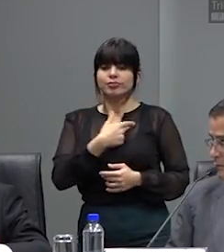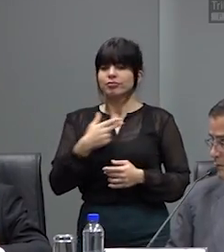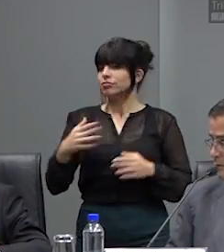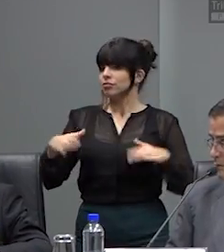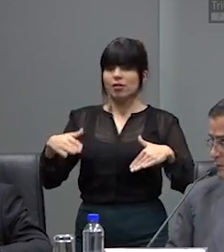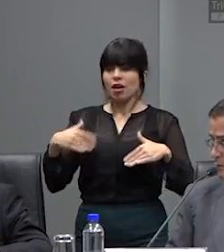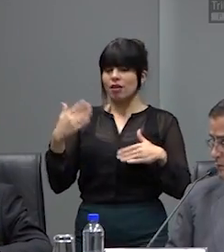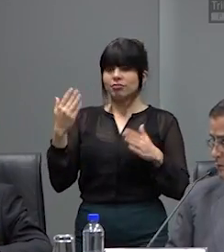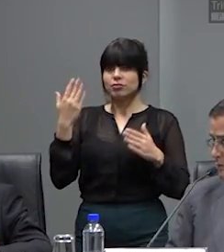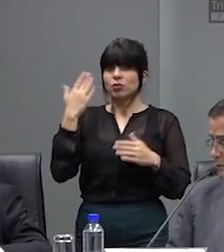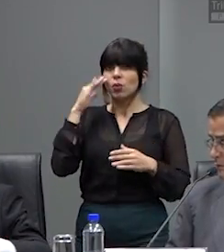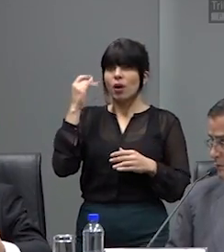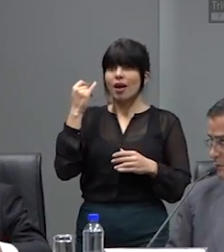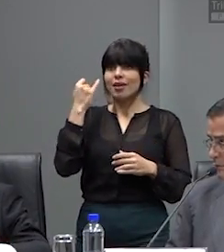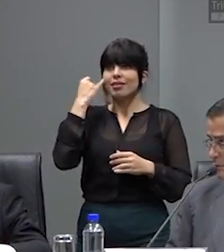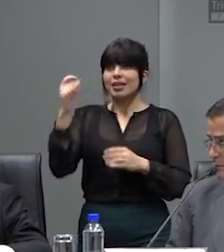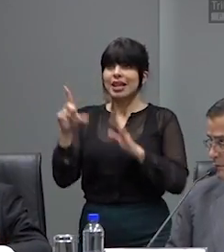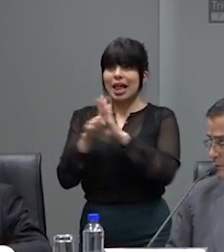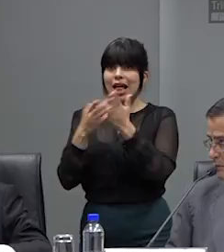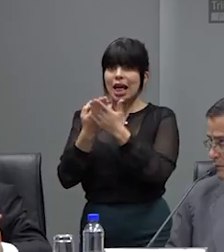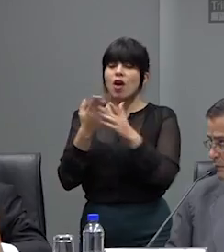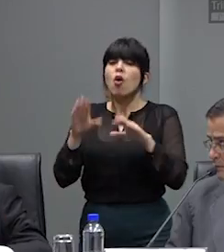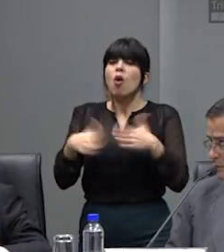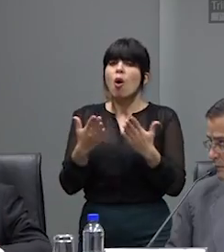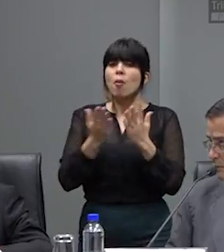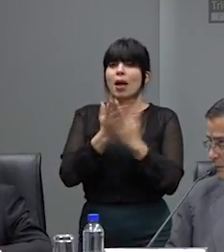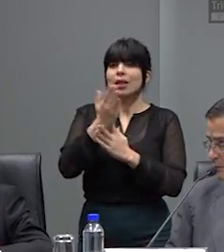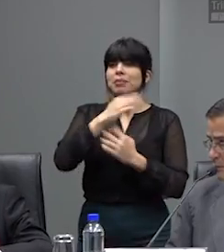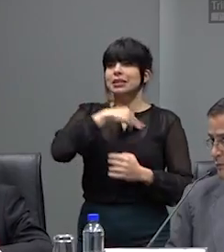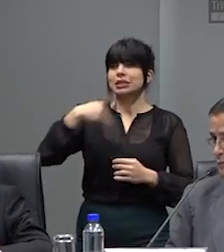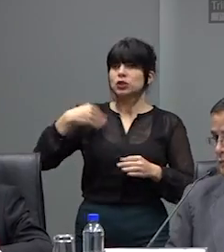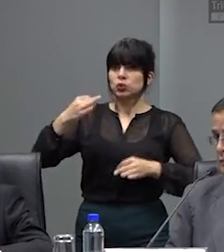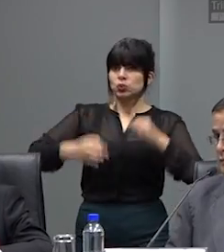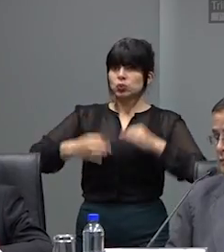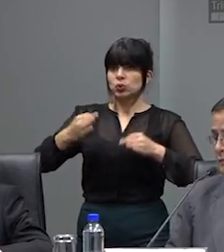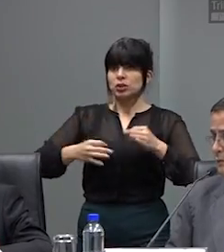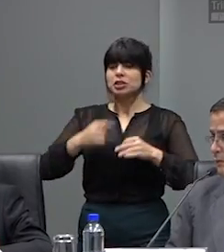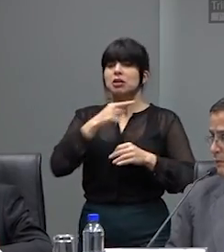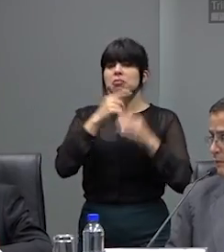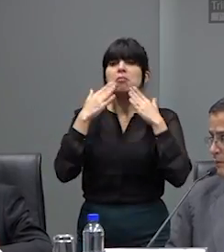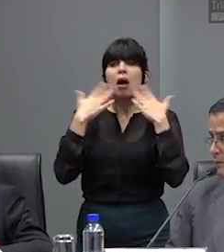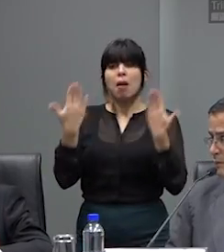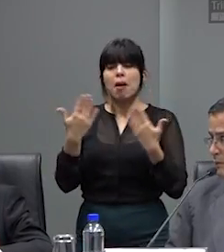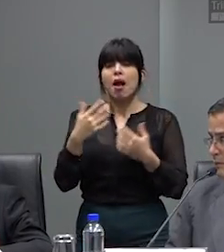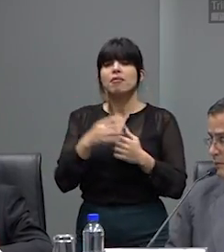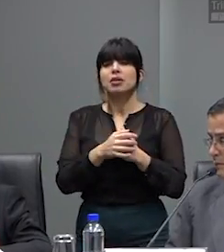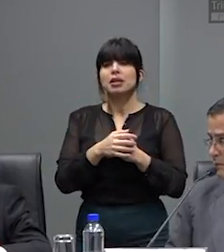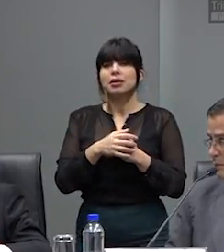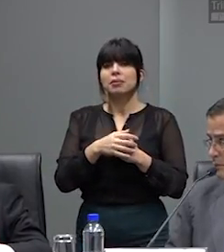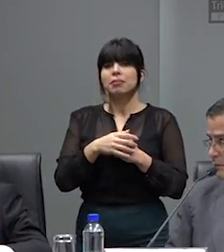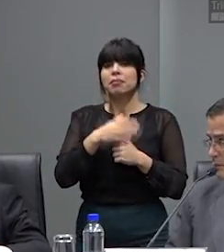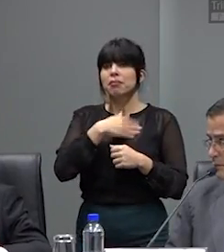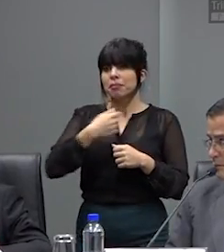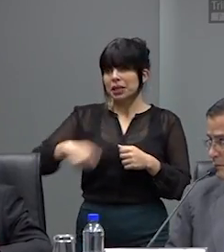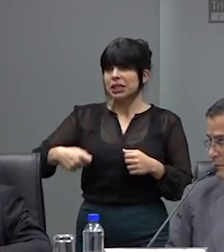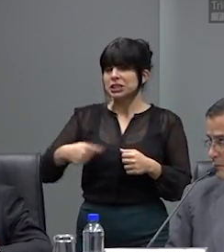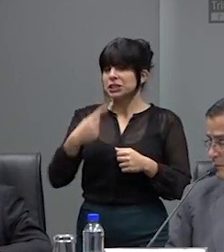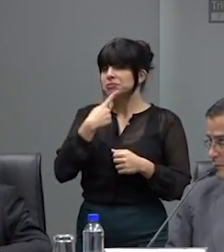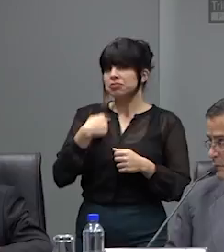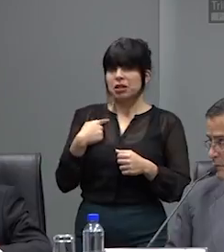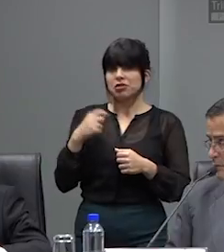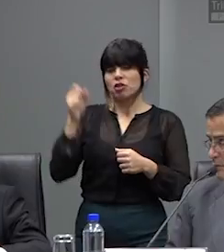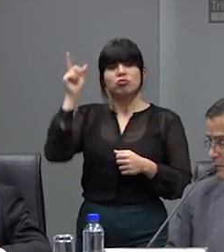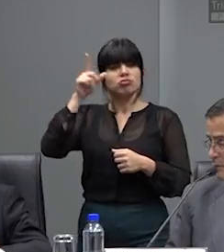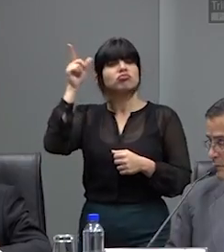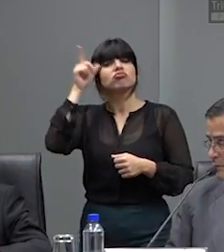tenemos iniciativa de ley. Entonces, por medio del Ministerio de Justicia, y muy amablemente el señor Presidente de la República me ha dicho que